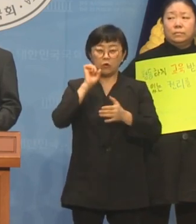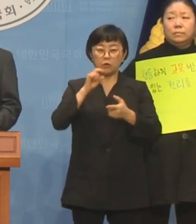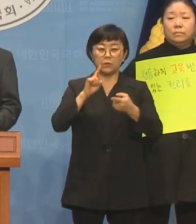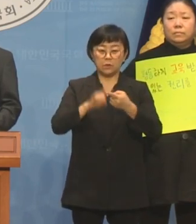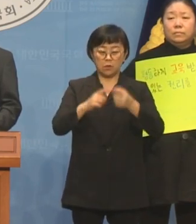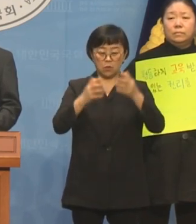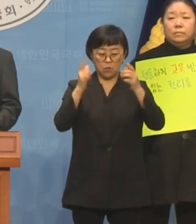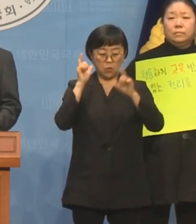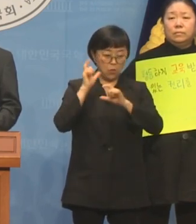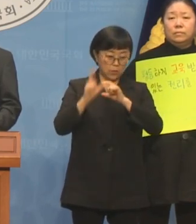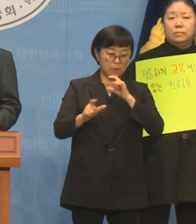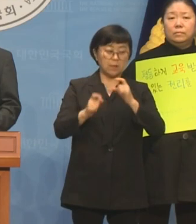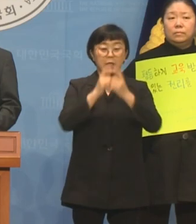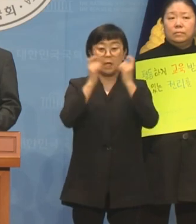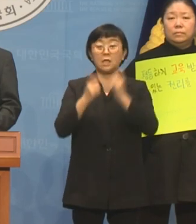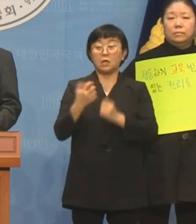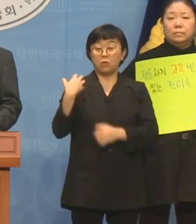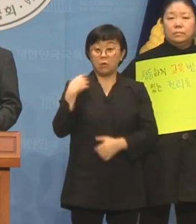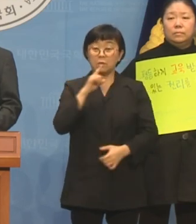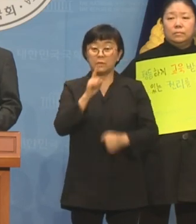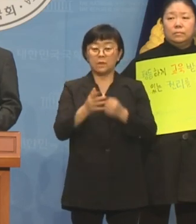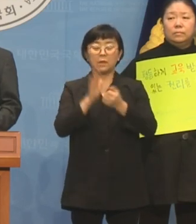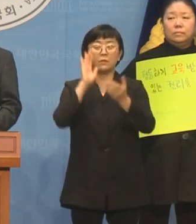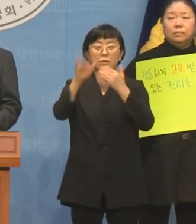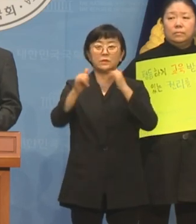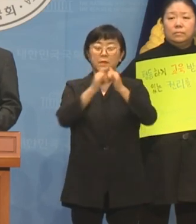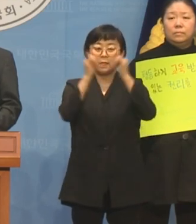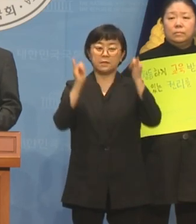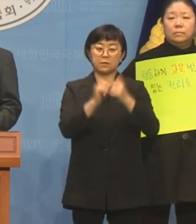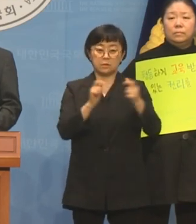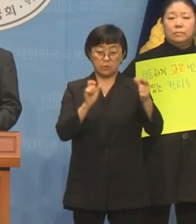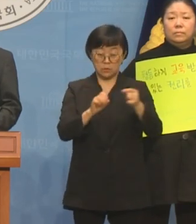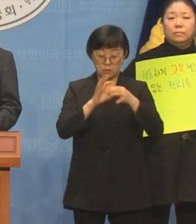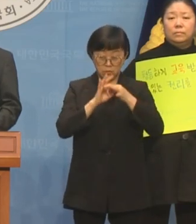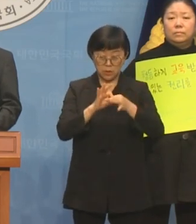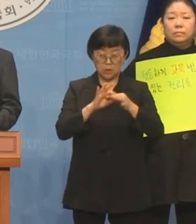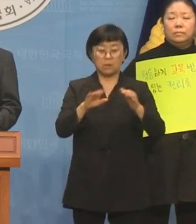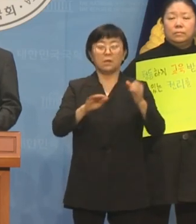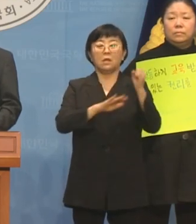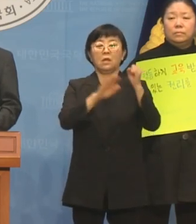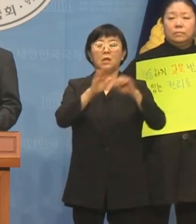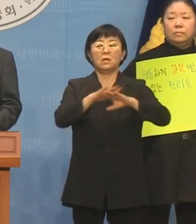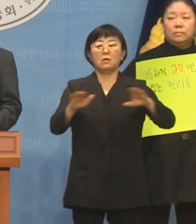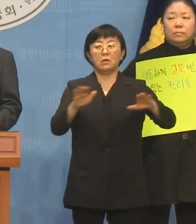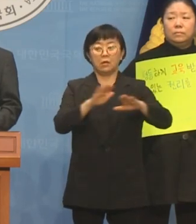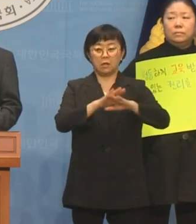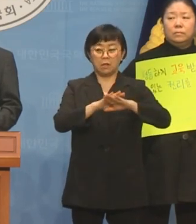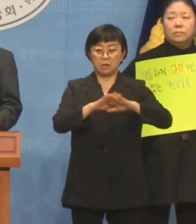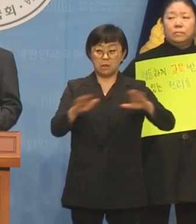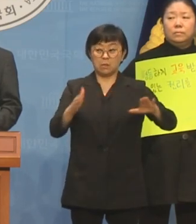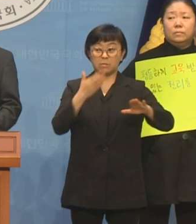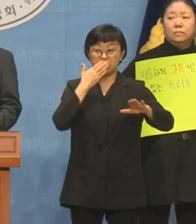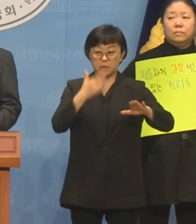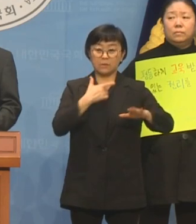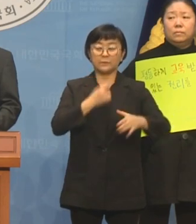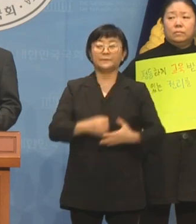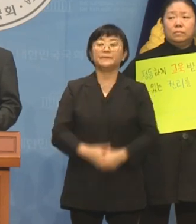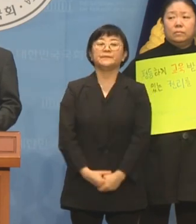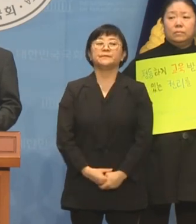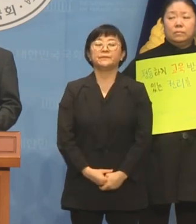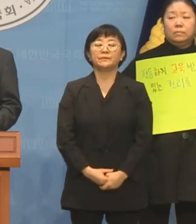인식하고 살아왔으나 앞으로는 사회적 접근을 통해 이를 해결할 수 있기를